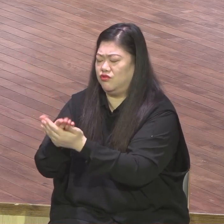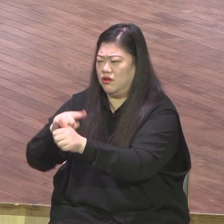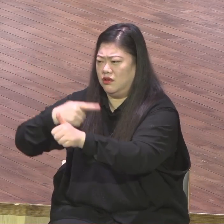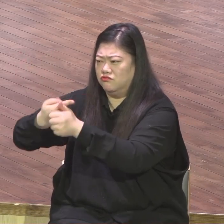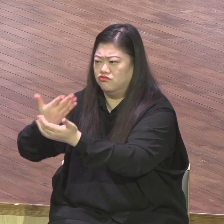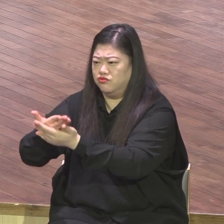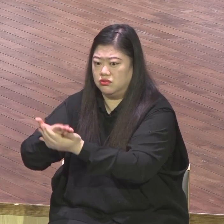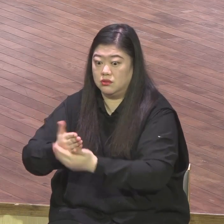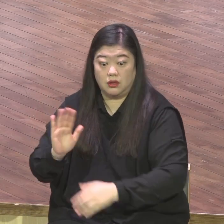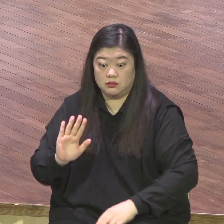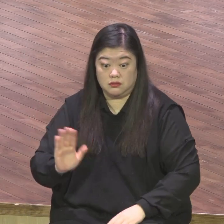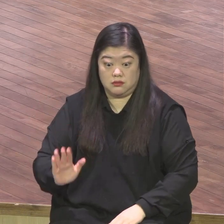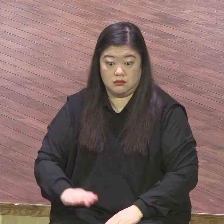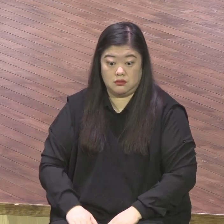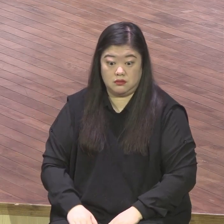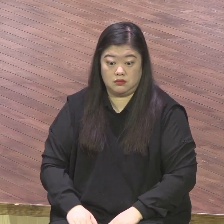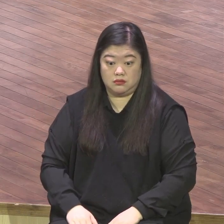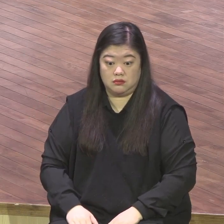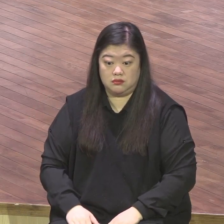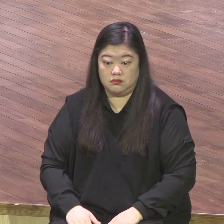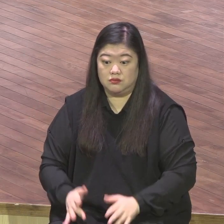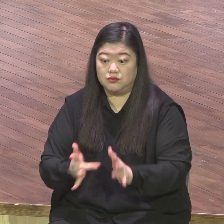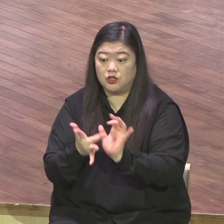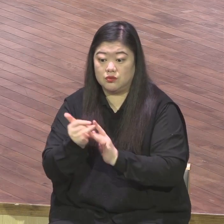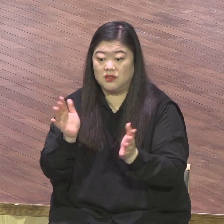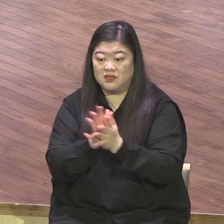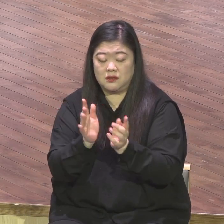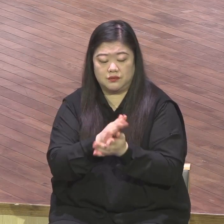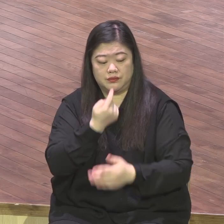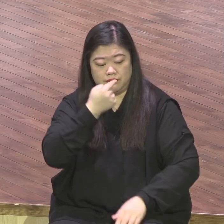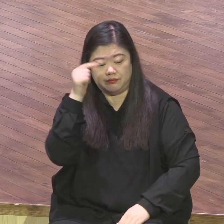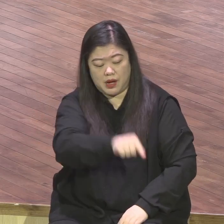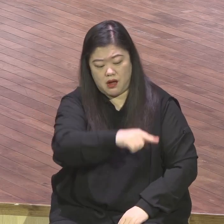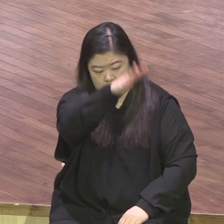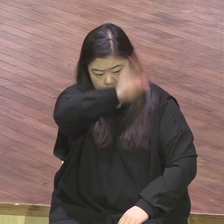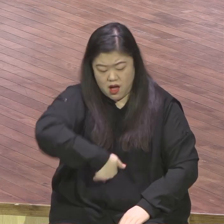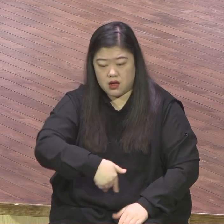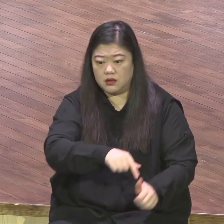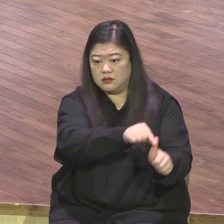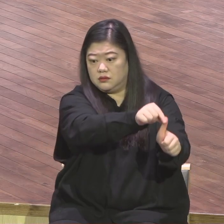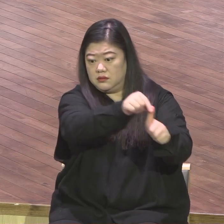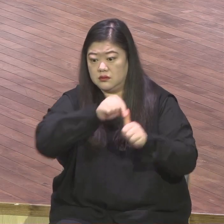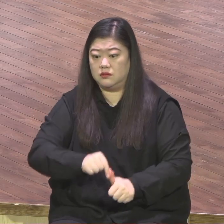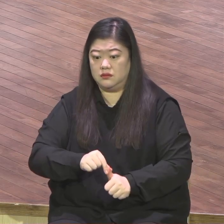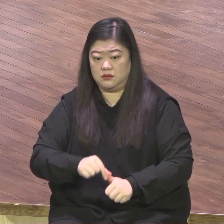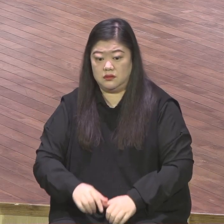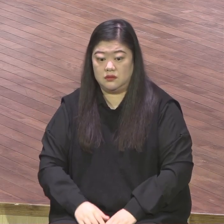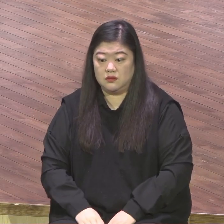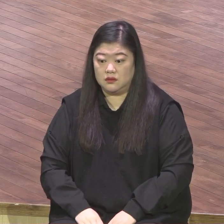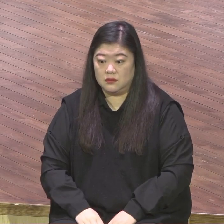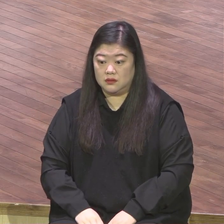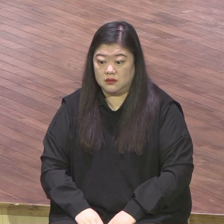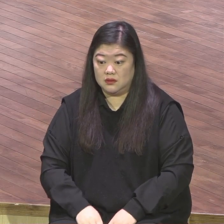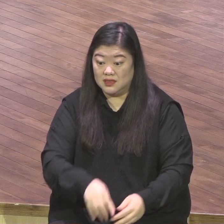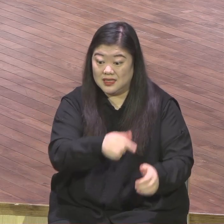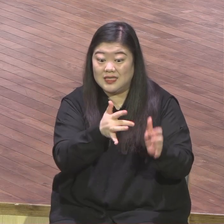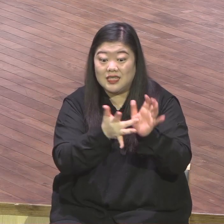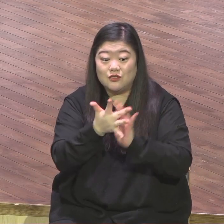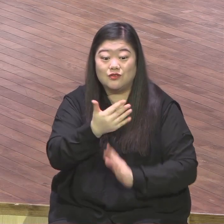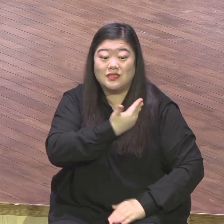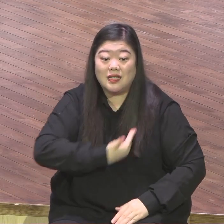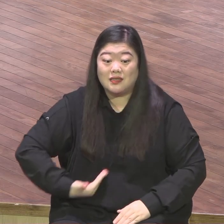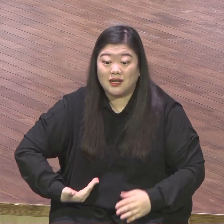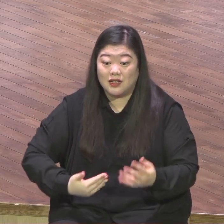몰랐어요. 무슨 능력 있습니까? 없습니다. 그냥 막노동하는 어부들이에요. 왜 그들을